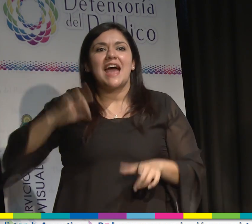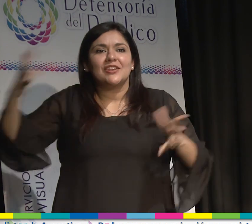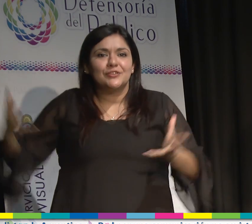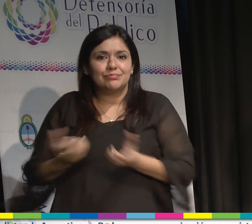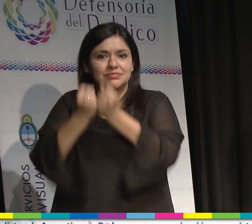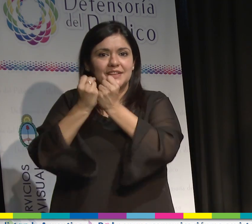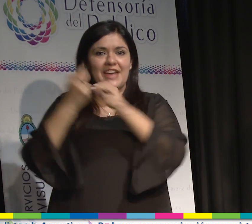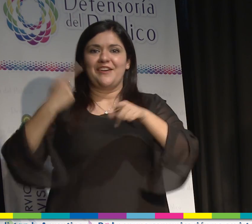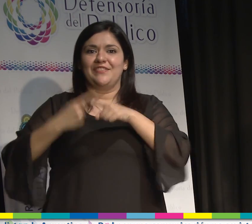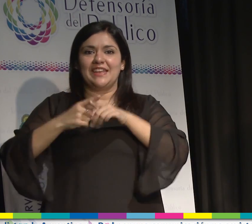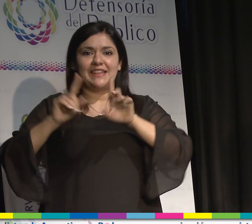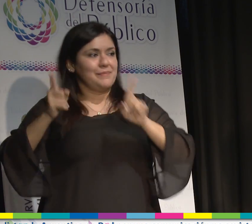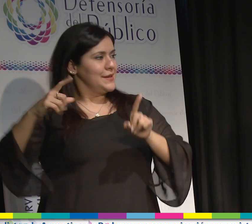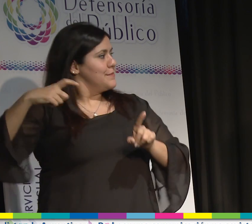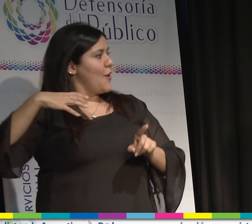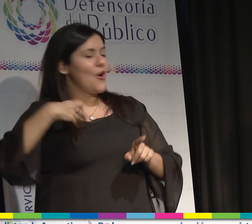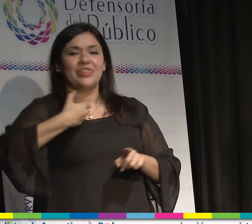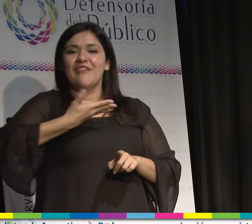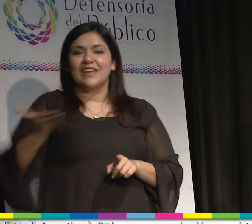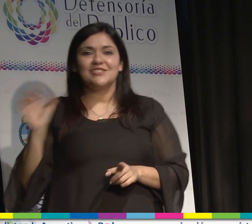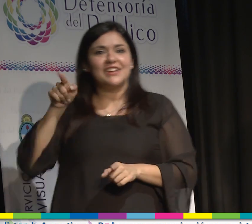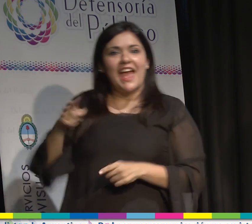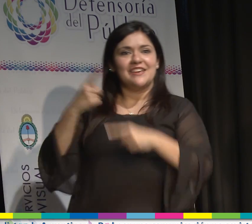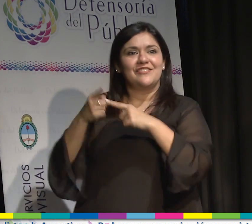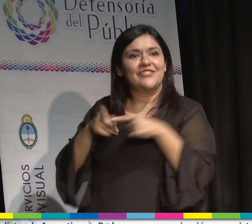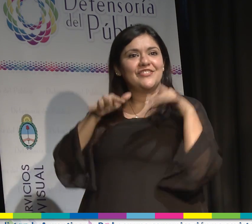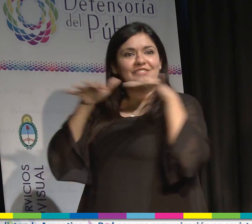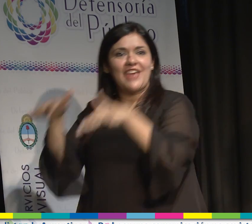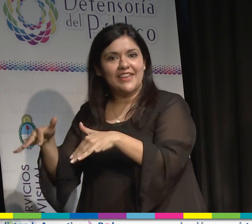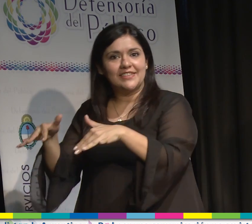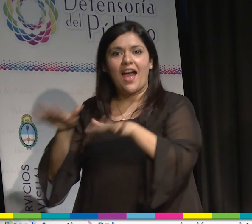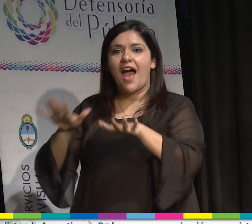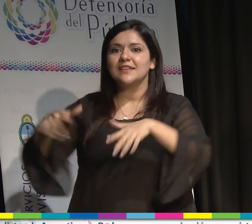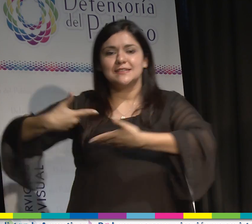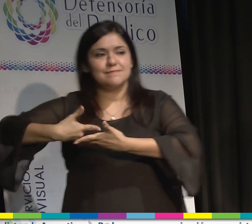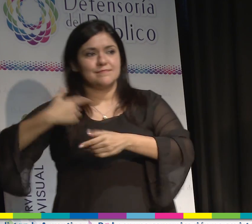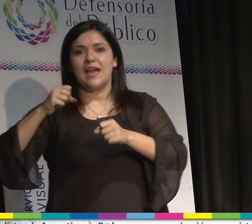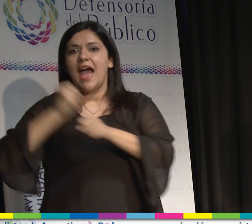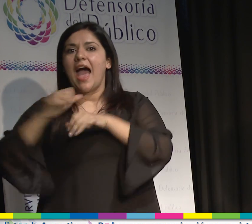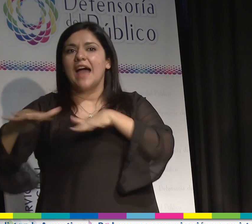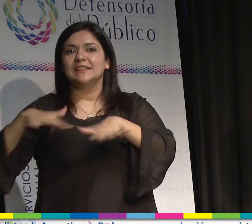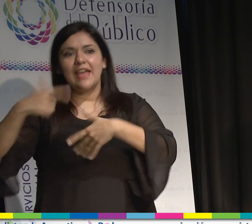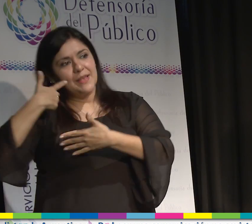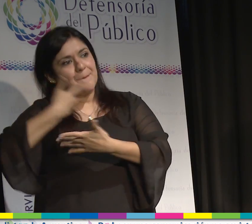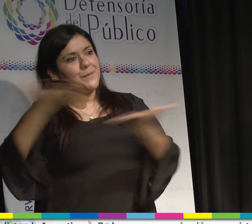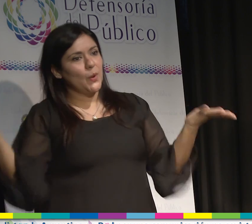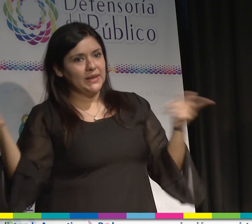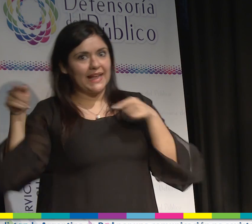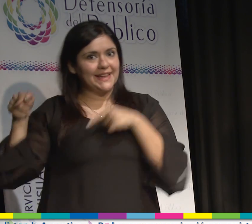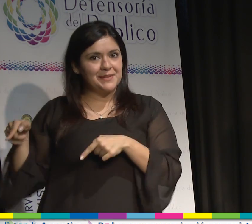que nos abrió sus puertas para hacer nuestras actividades públicas y